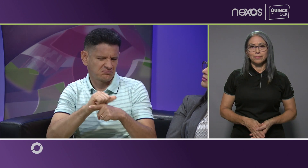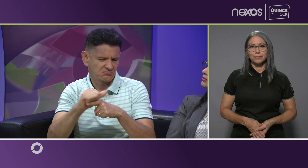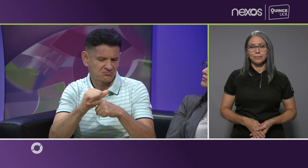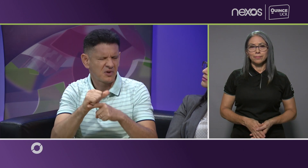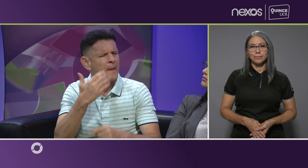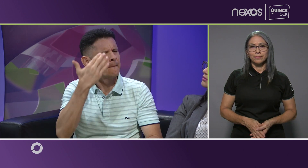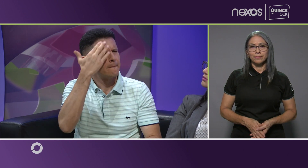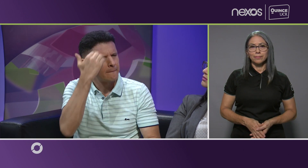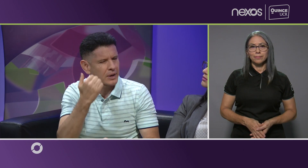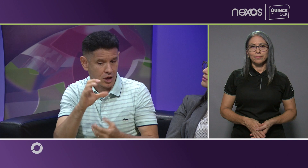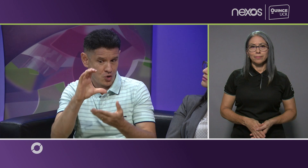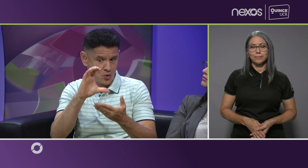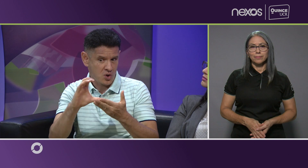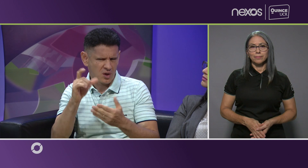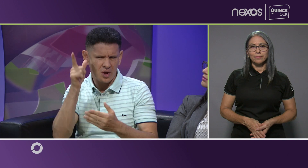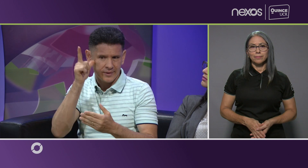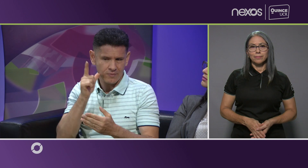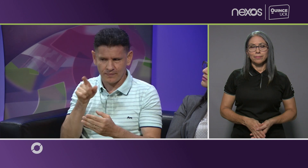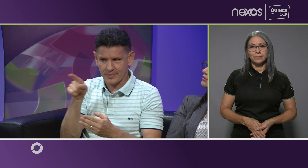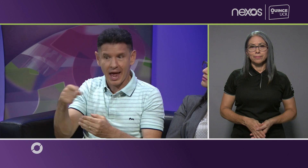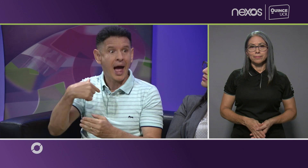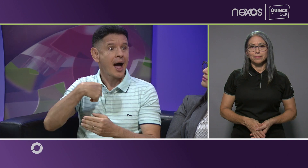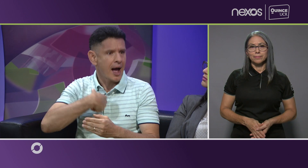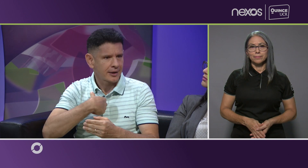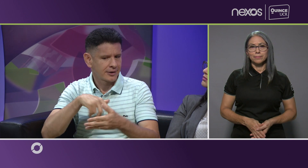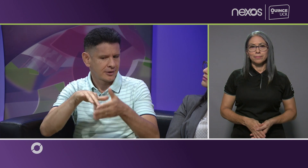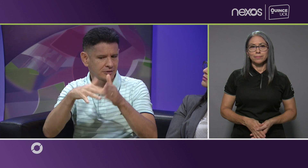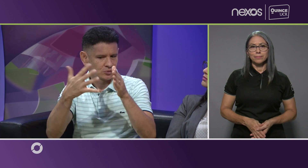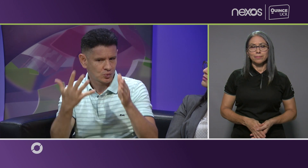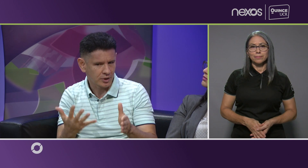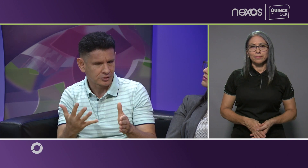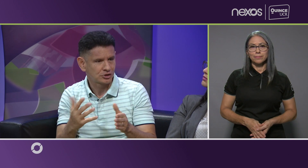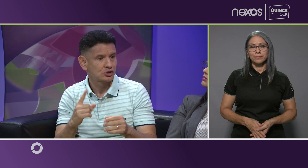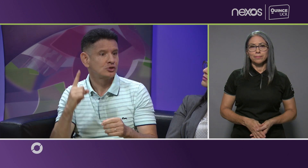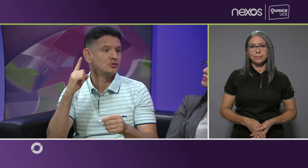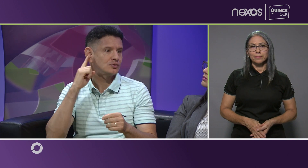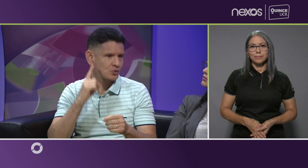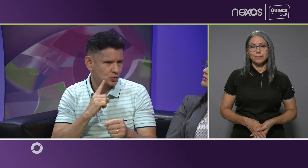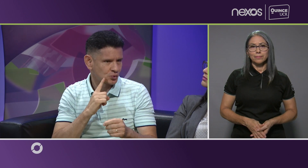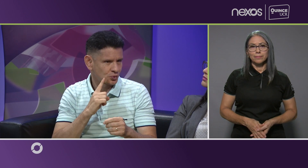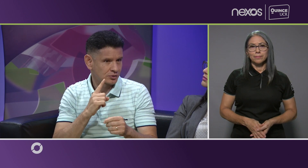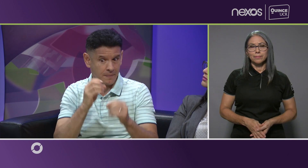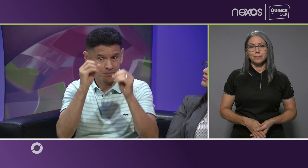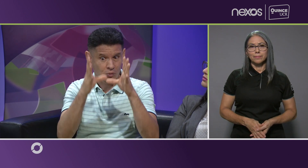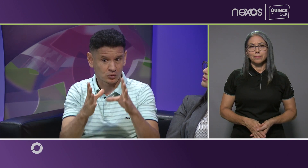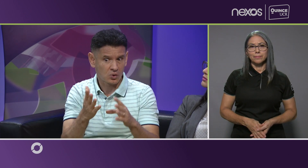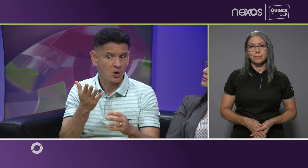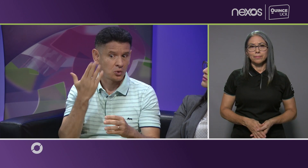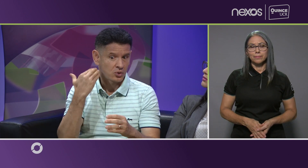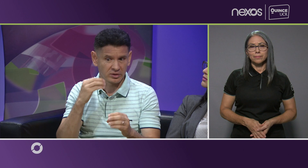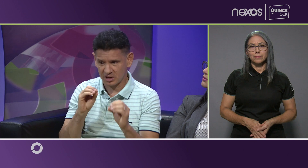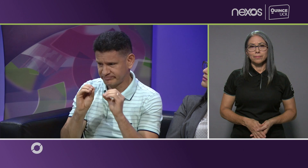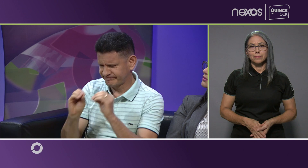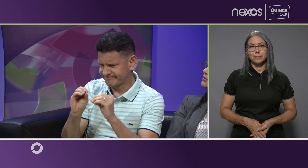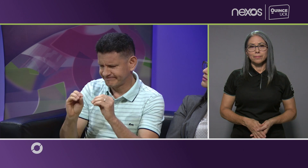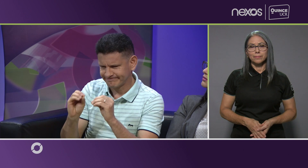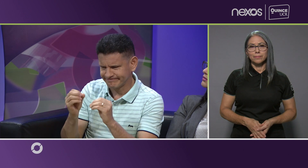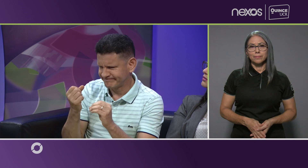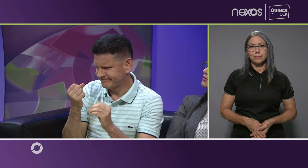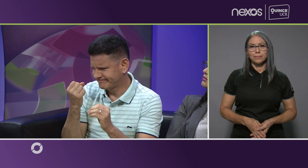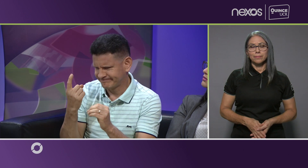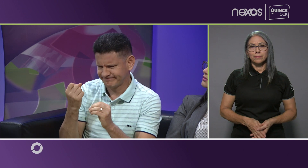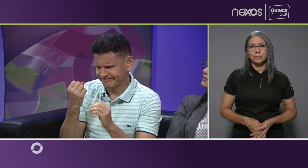Limón, practicaban, en un colegio de Limón, perdón, los estudiantes sordos. El profesor